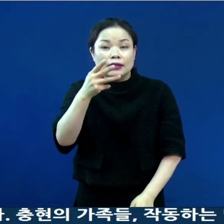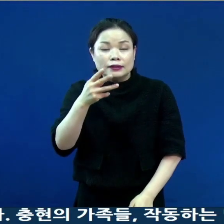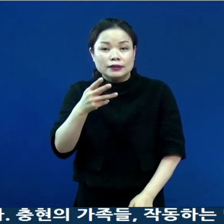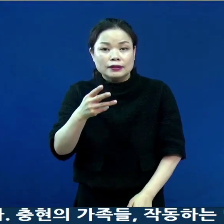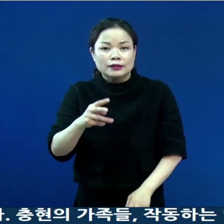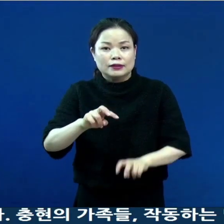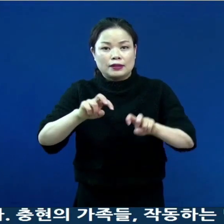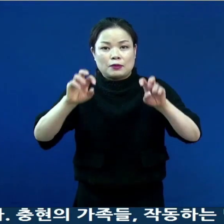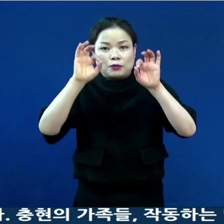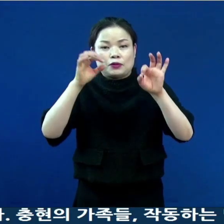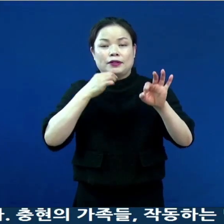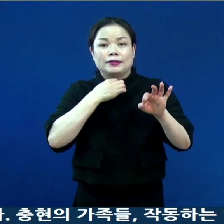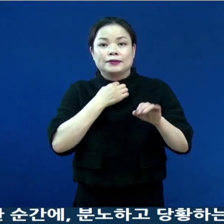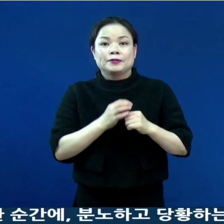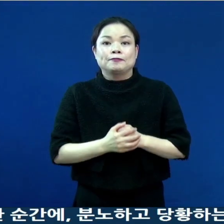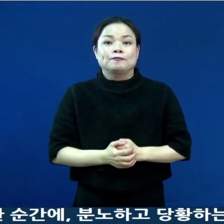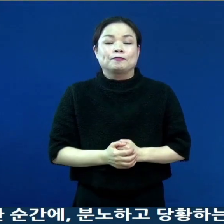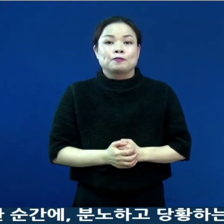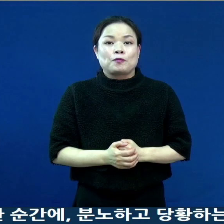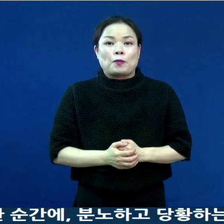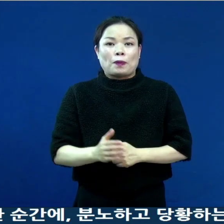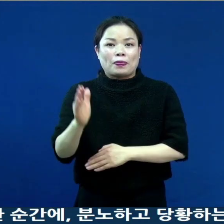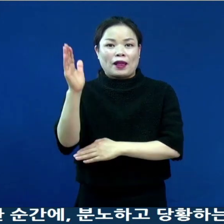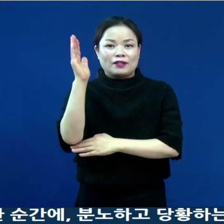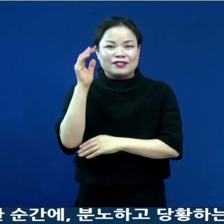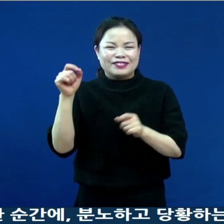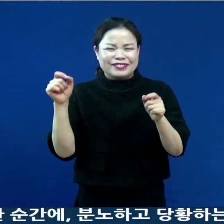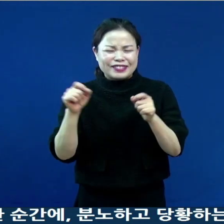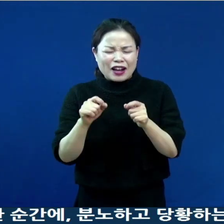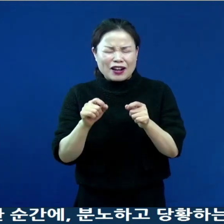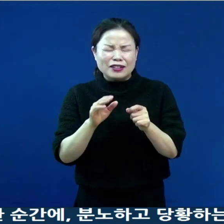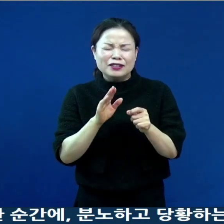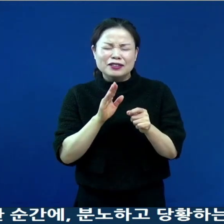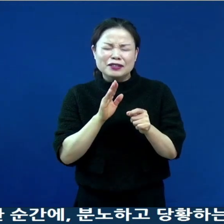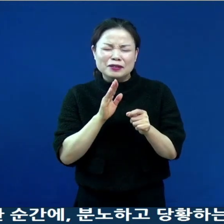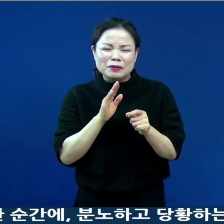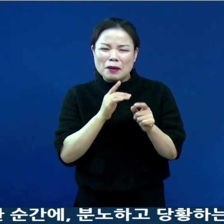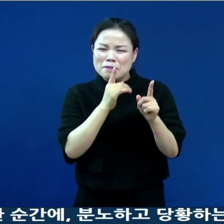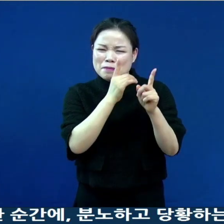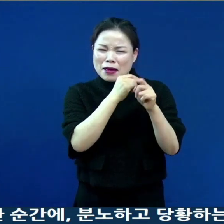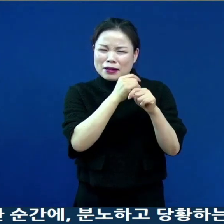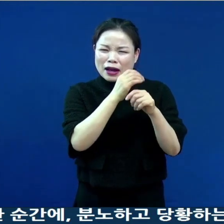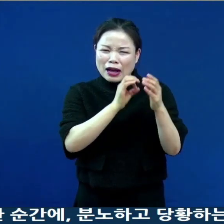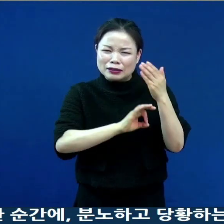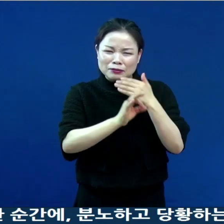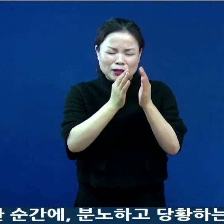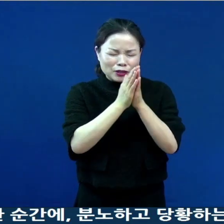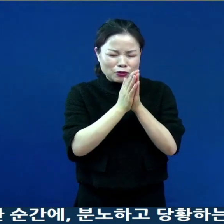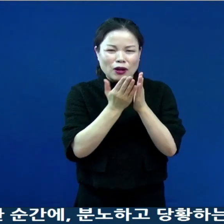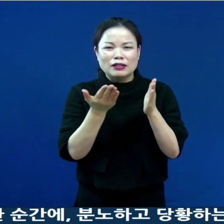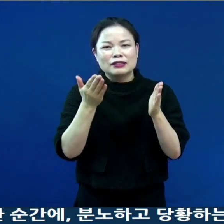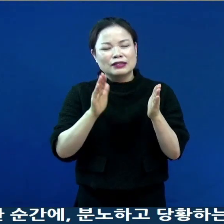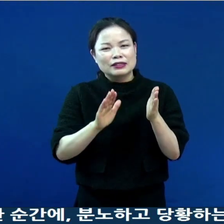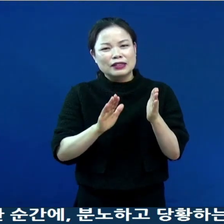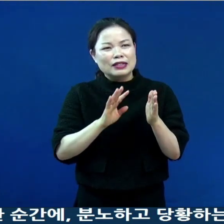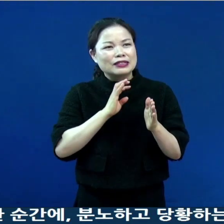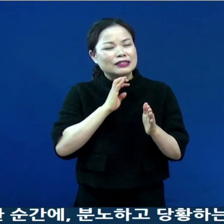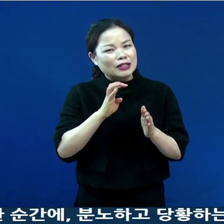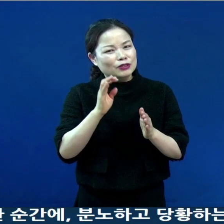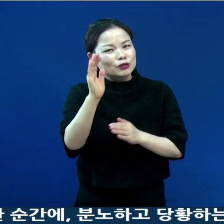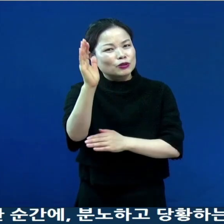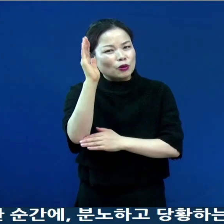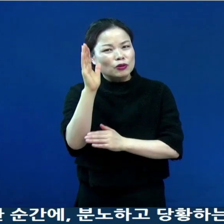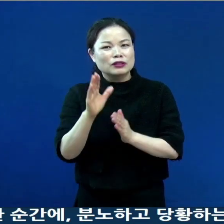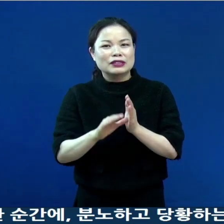말씀을 정돈합니다. 제가 설교를 짧게 하려고 정말 매일 아침마다 기도를 하는데 40분까지